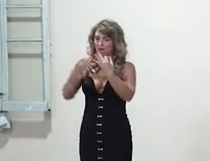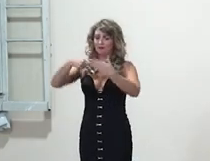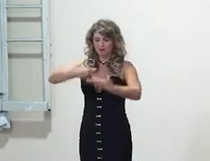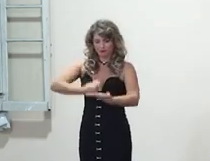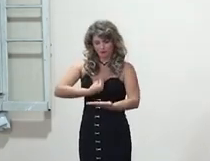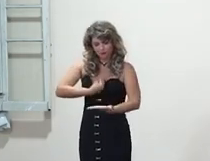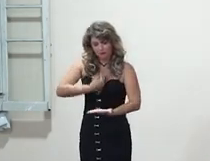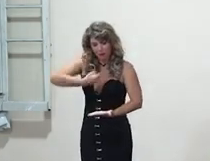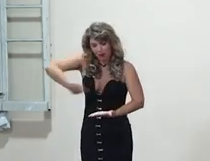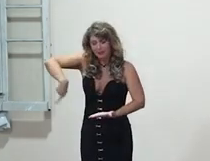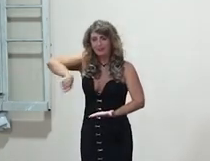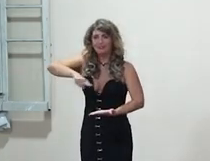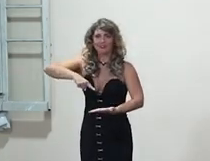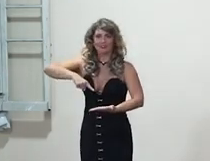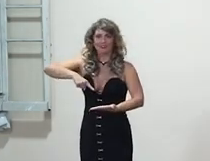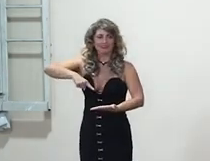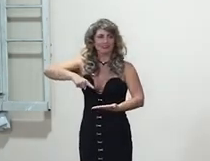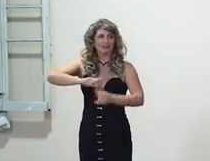aqui.